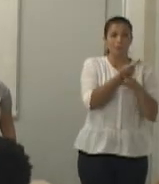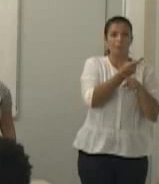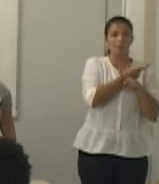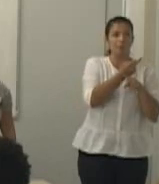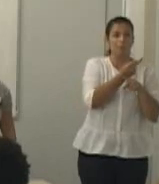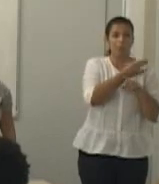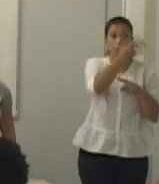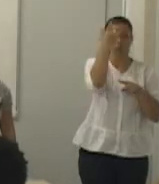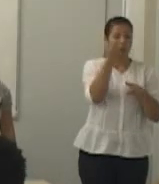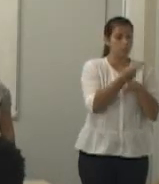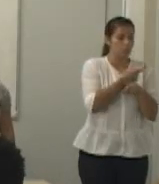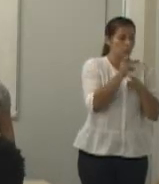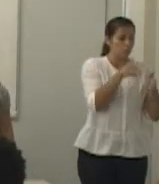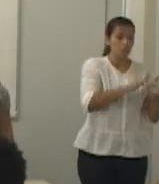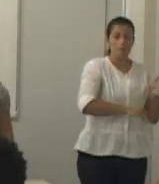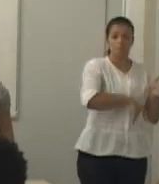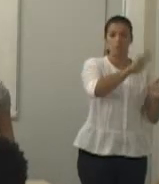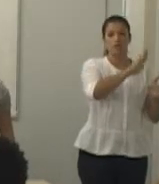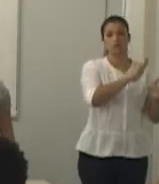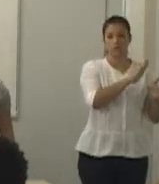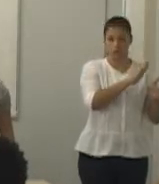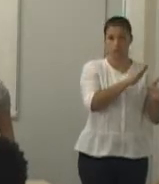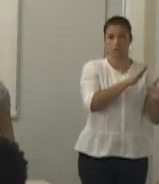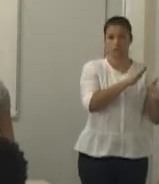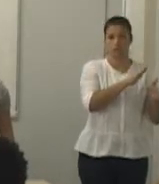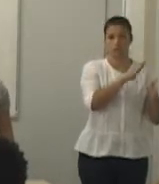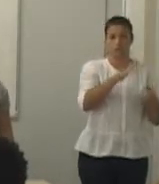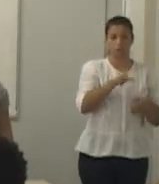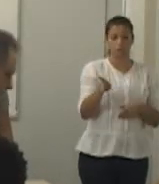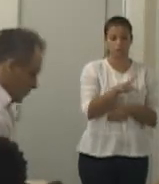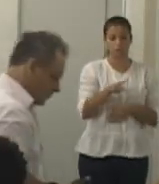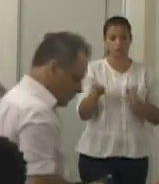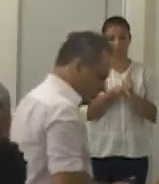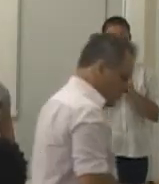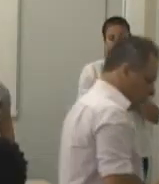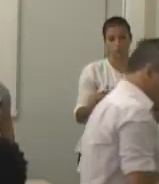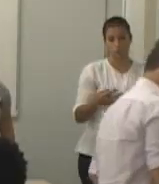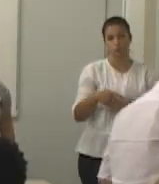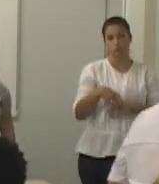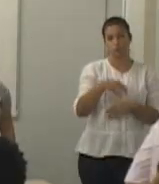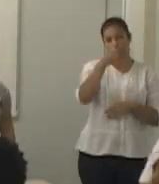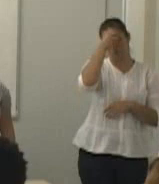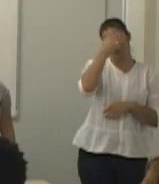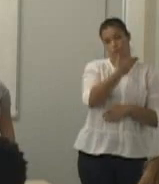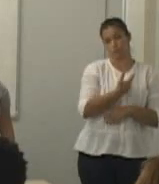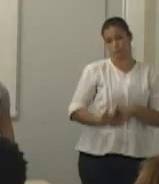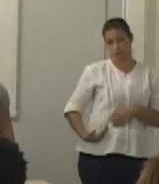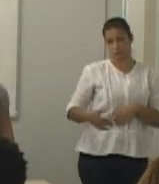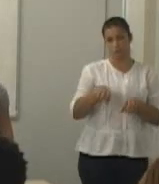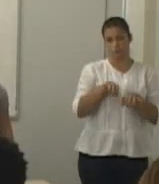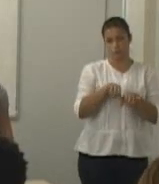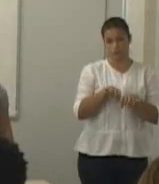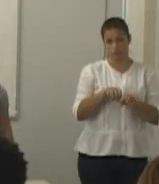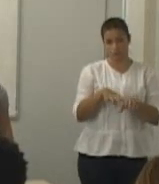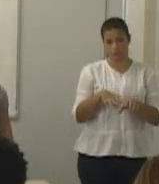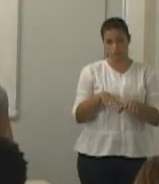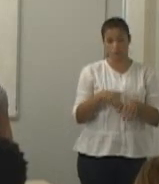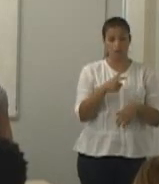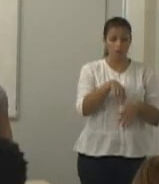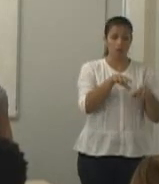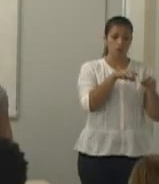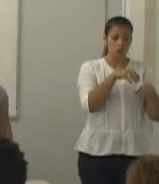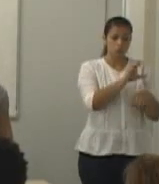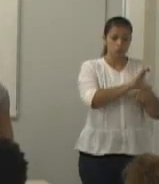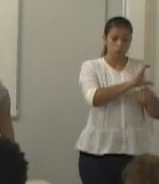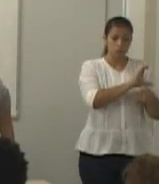procura dos professores da rede pública de ensino e é um curso que está ainda vinculado ao Instituto de biofísica